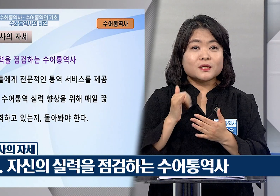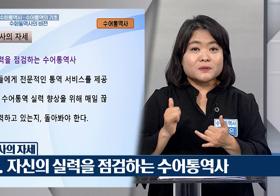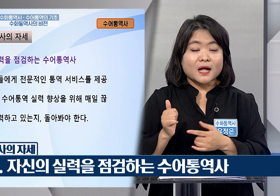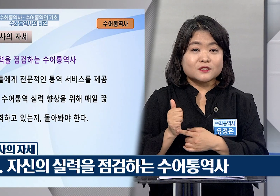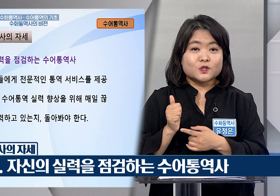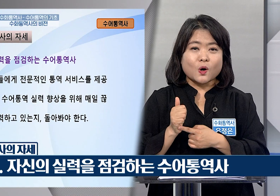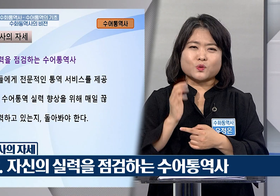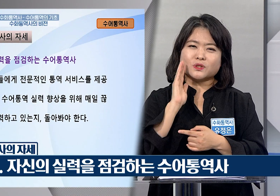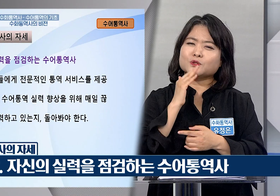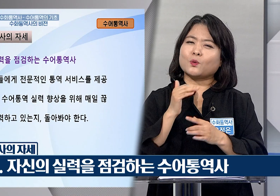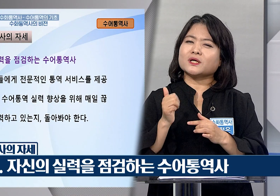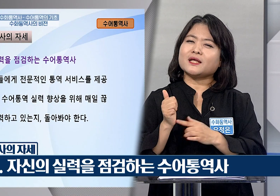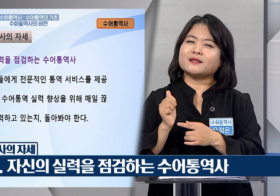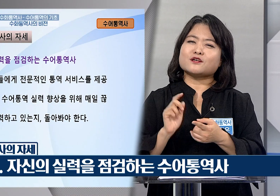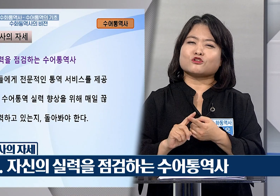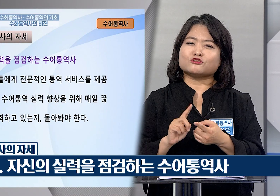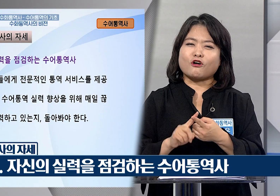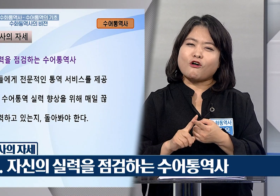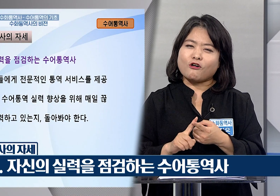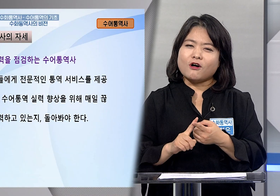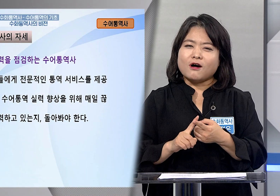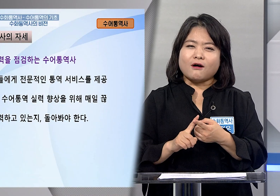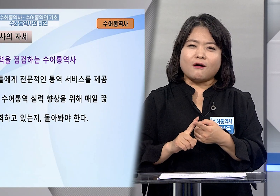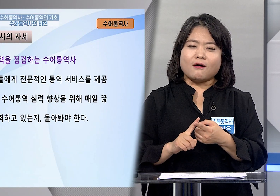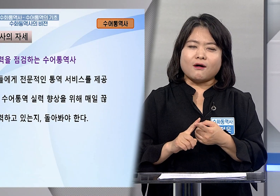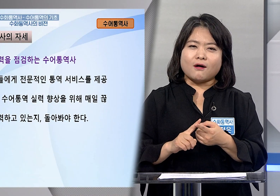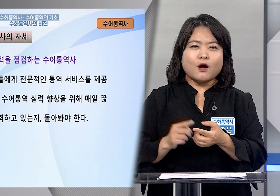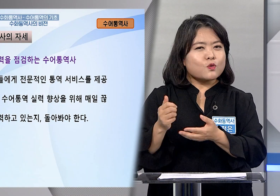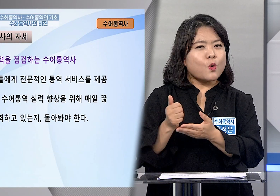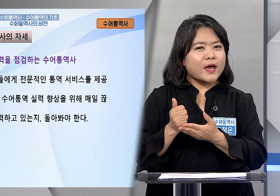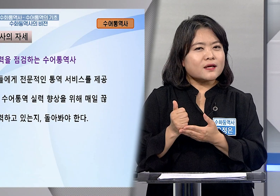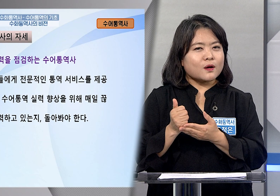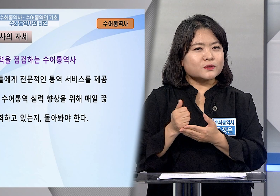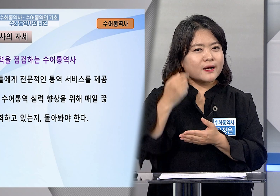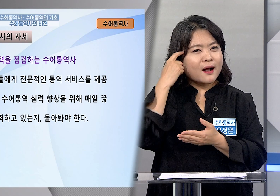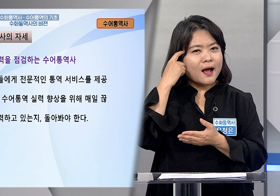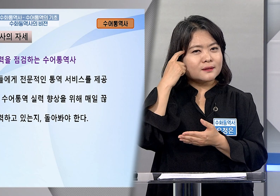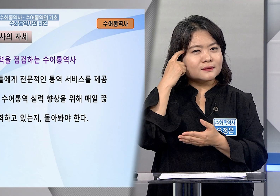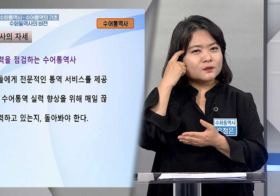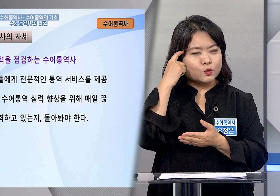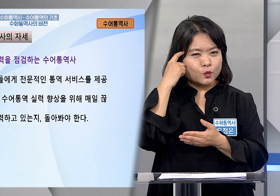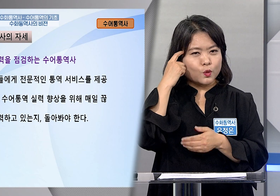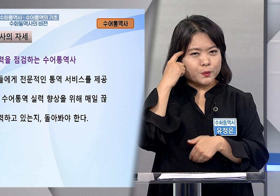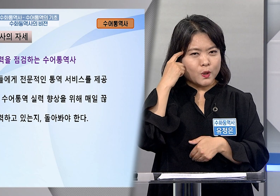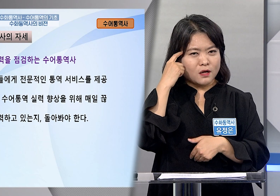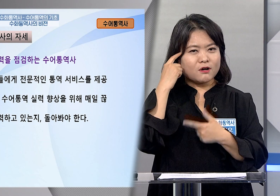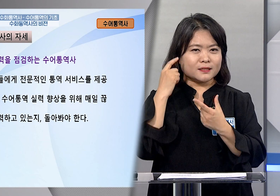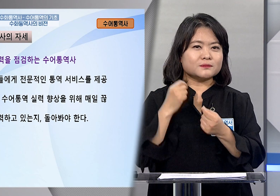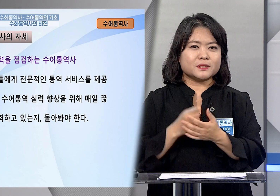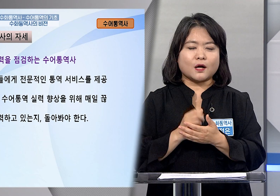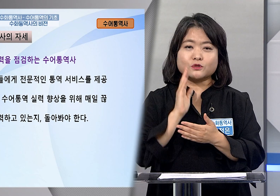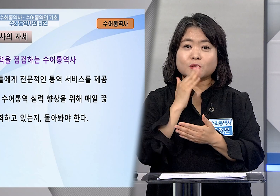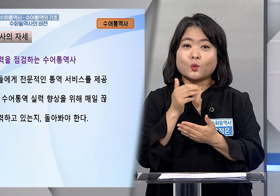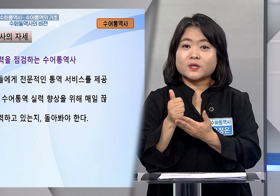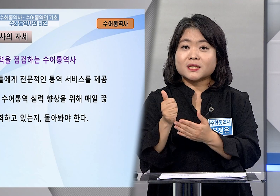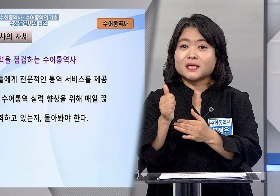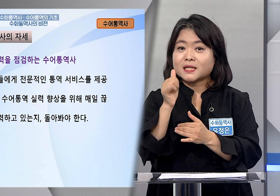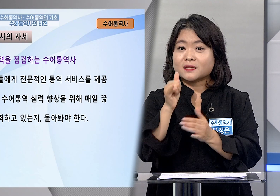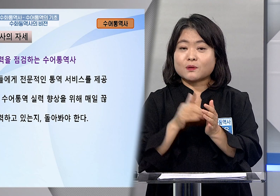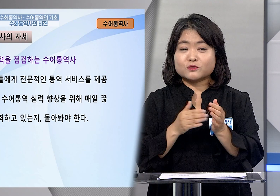농인입니다. 그렇죠? 우리 농인에 대해서도요. 고객이라고 생각하는 것도 필요한 것 같습니다. 우리가 농인이 있기 때문에